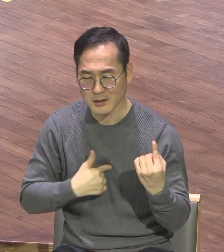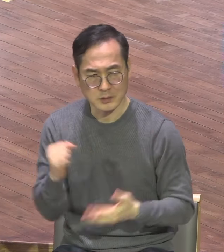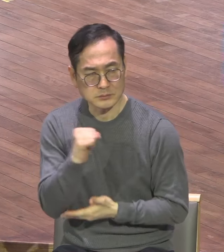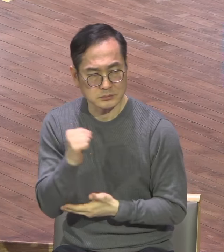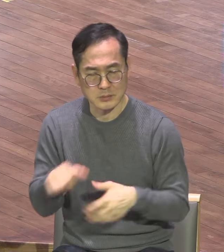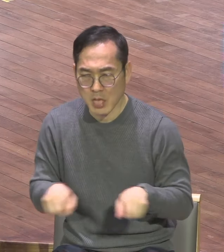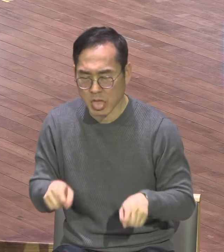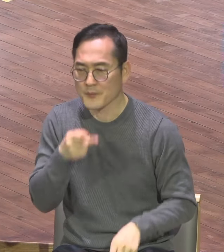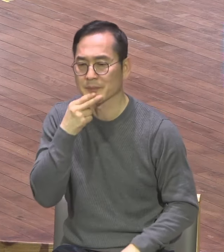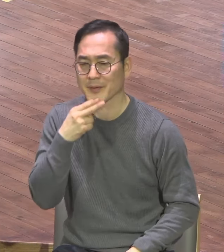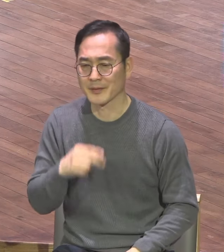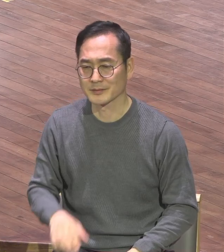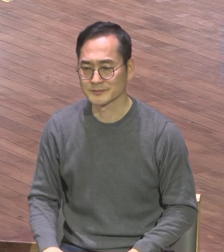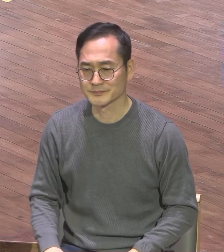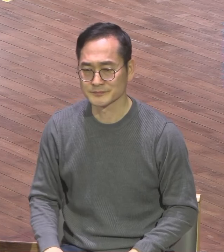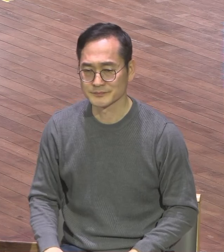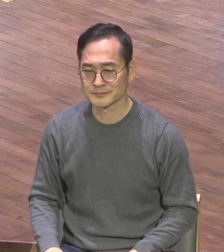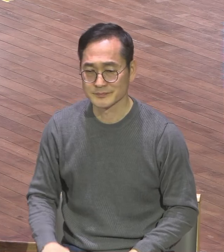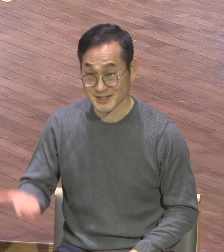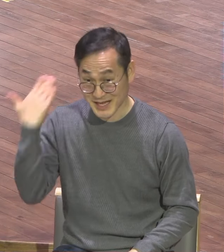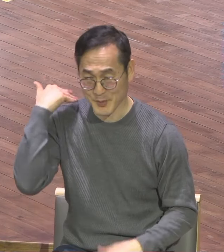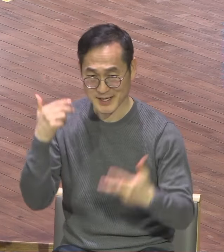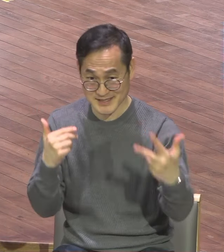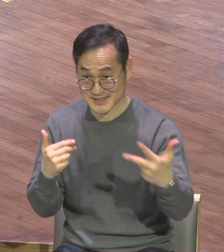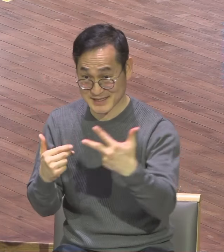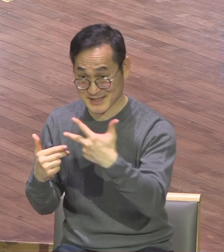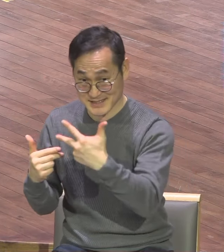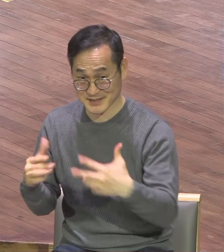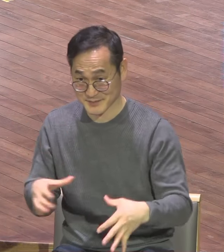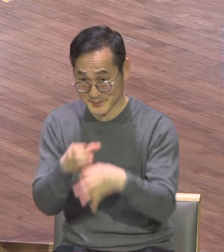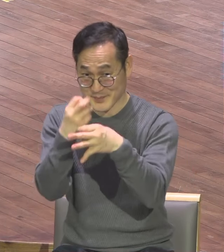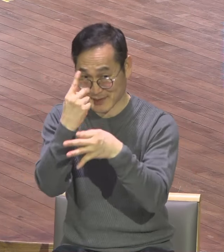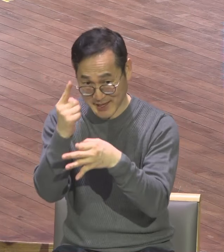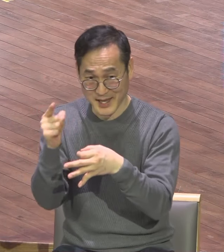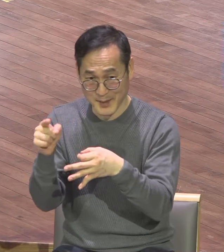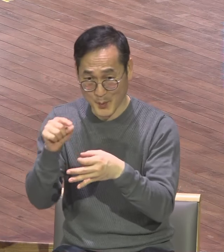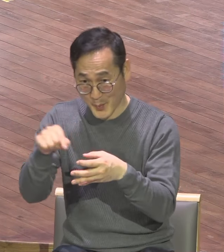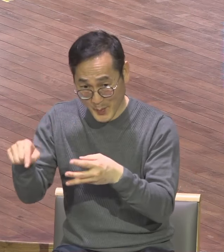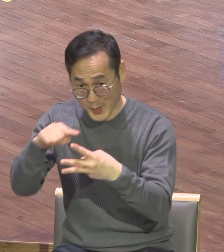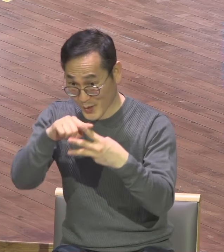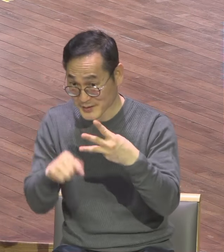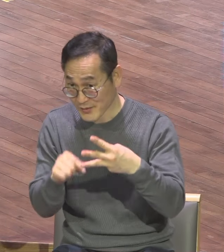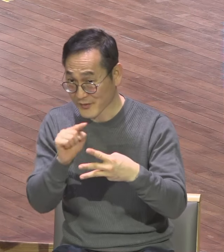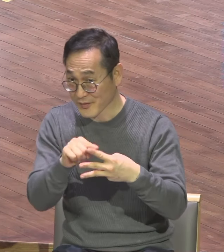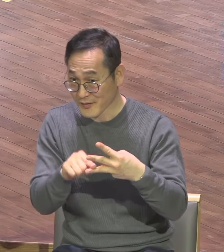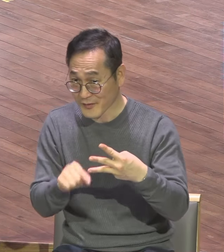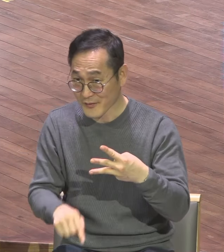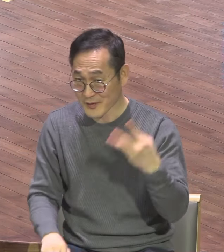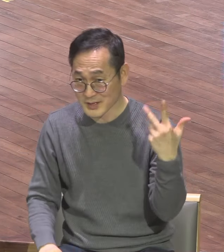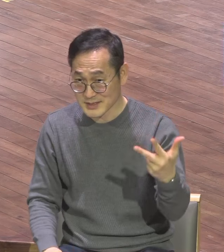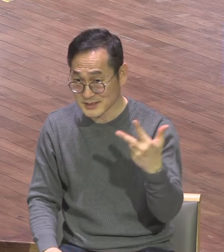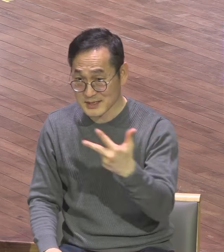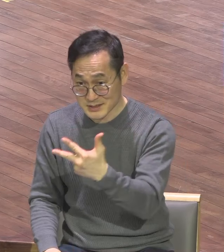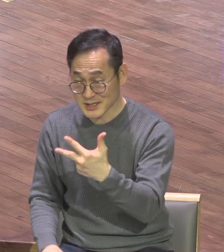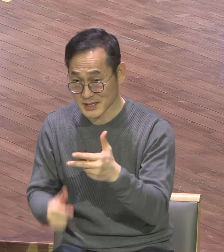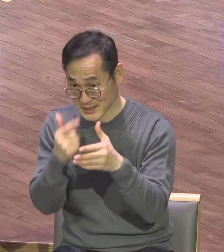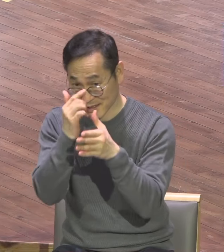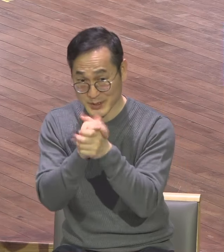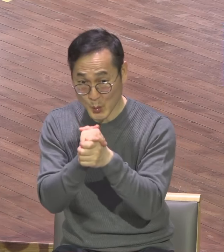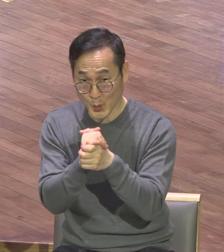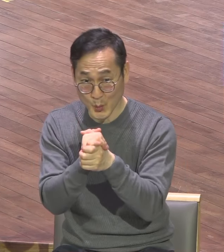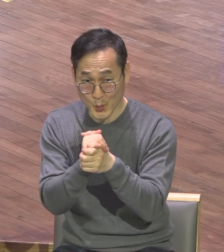말씀을 통해서 7망대, 7여정, 7이정표 그거를 붙잡은 기도가 중요하다고 말씀드렸습니다. 그래서 사실 777